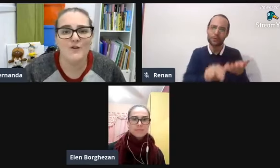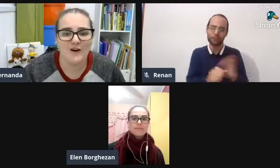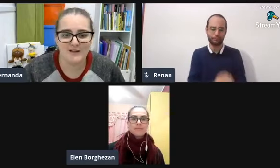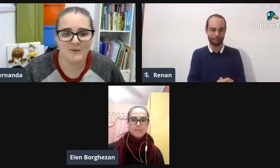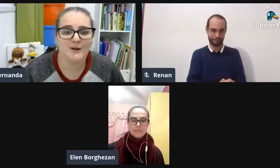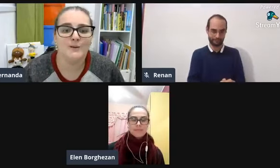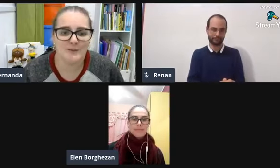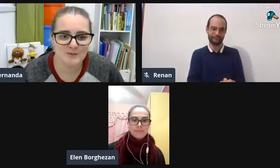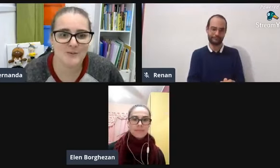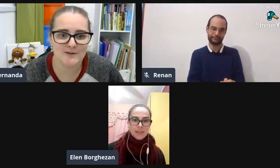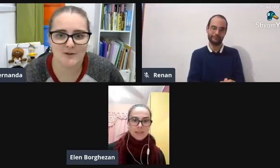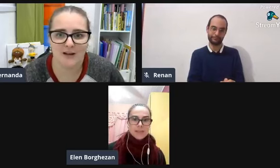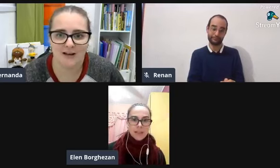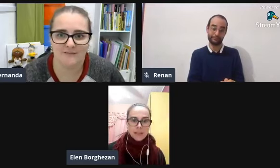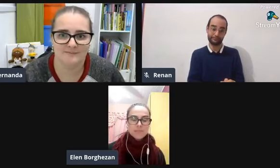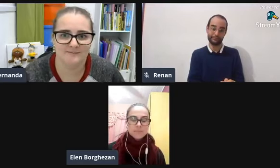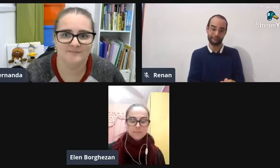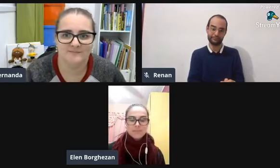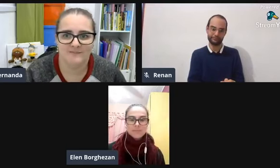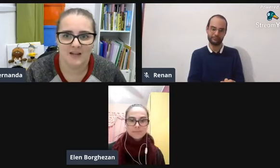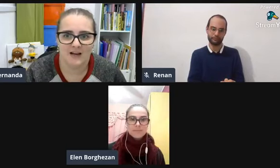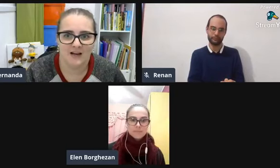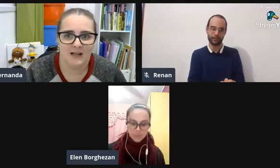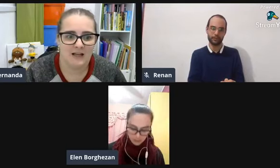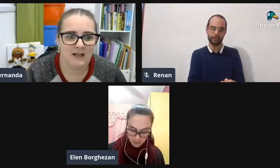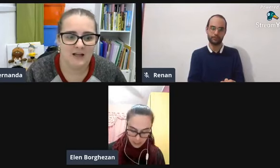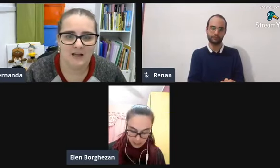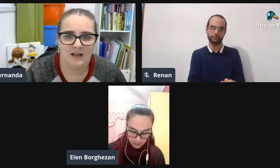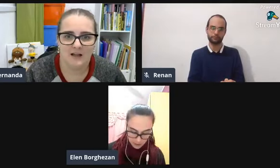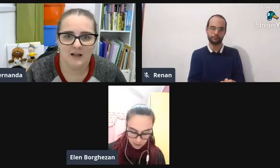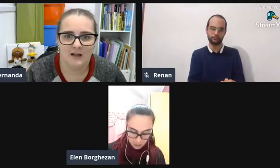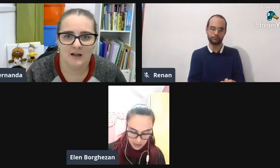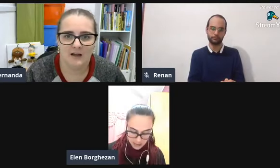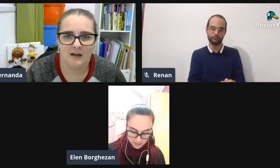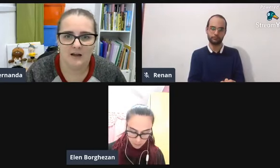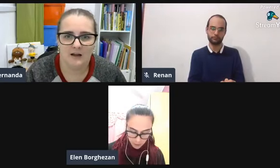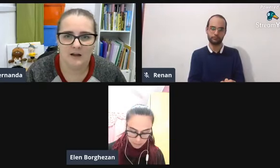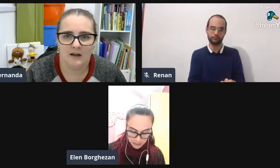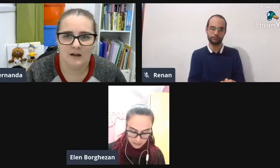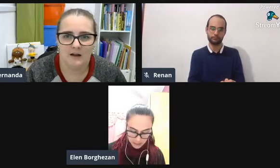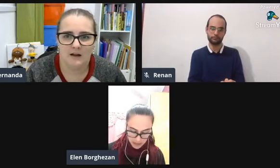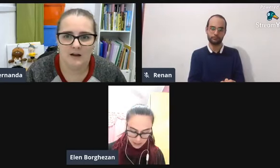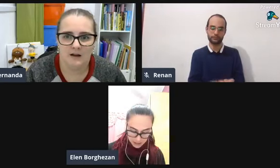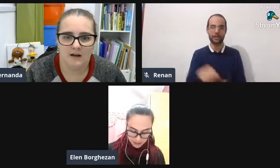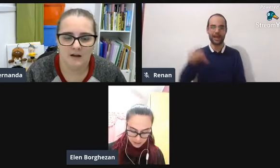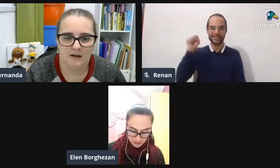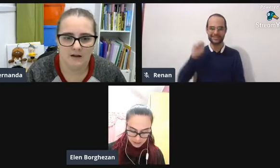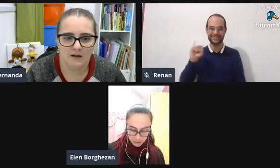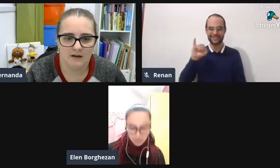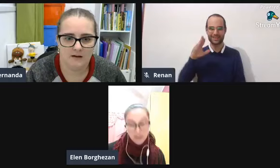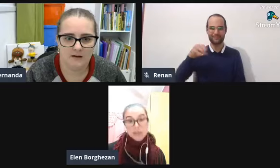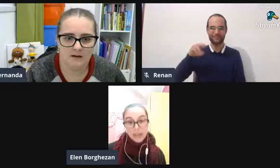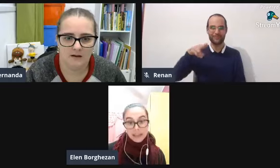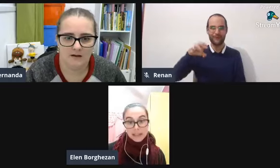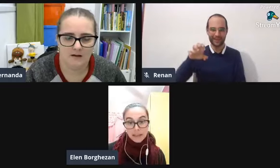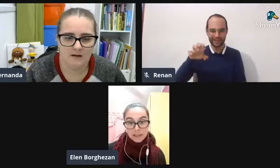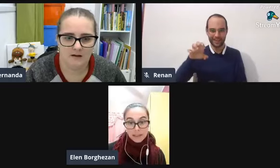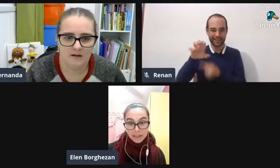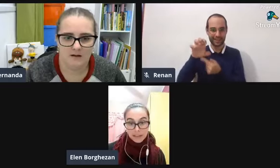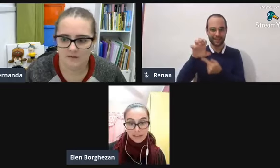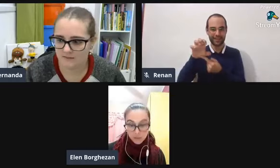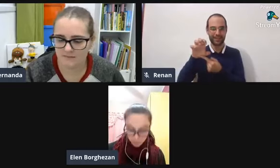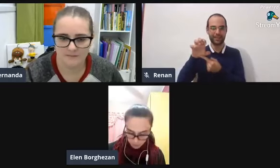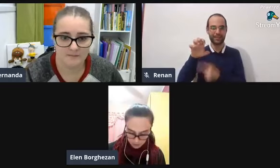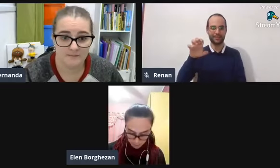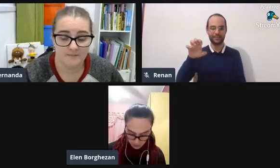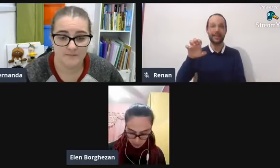verdade, foram várias perguntas numa só, Sim. né? Sim. Tem a Simone Panerai aqui. Eu imagino que ela